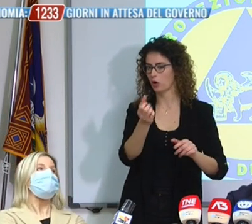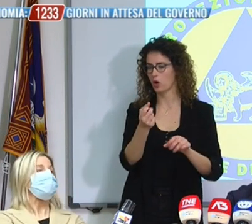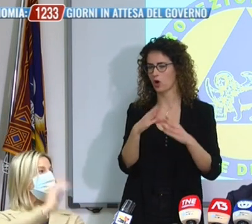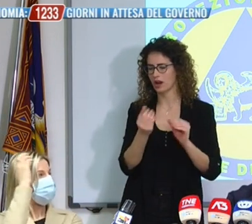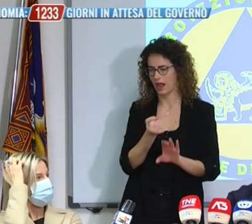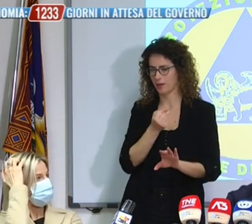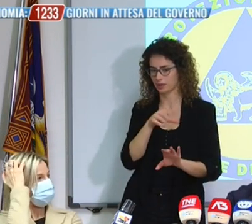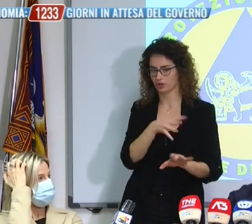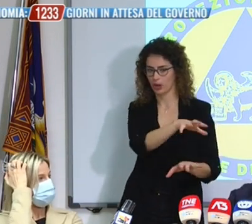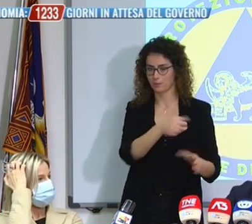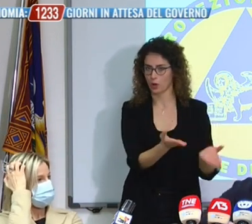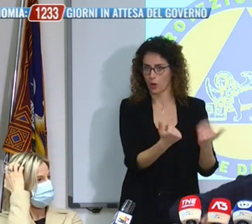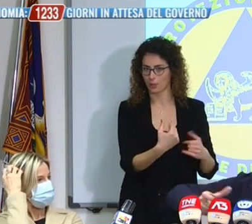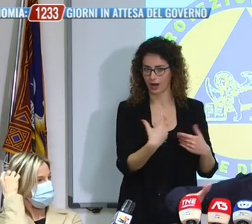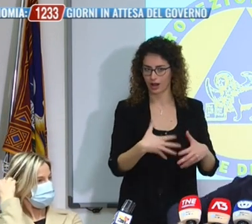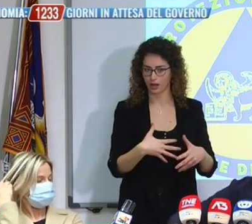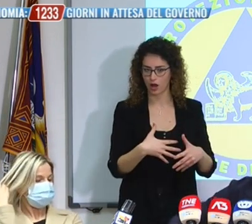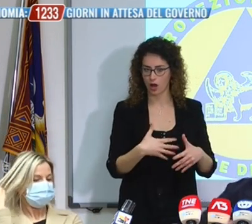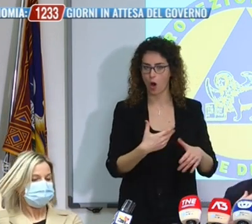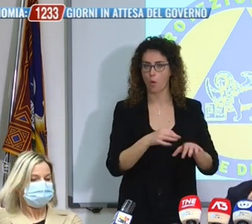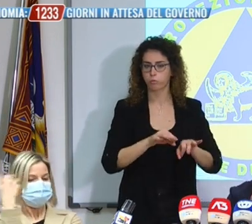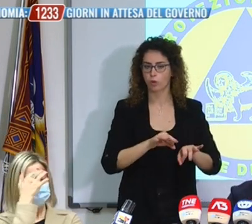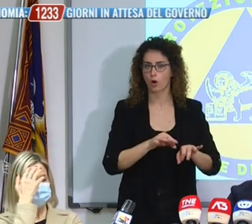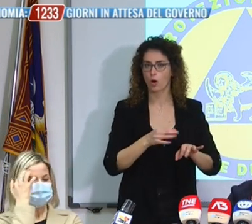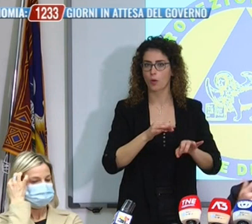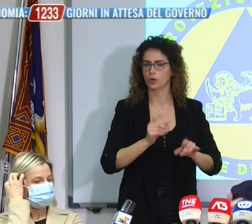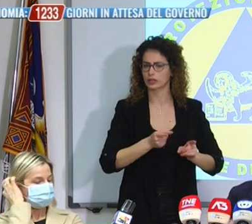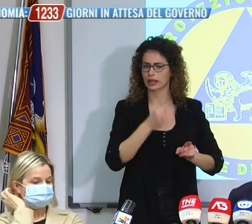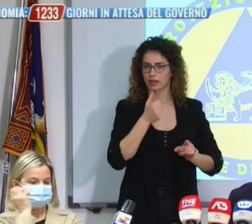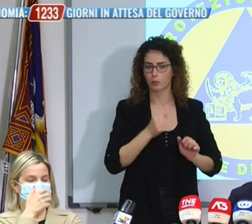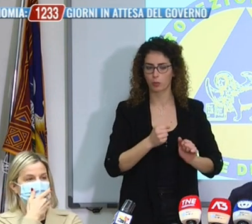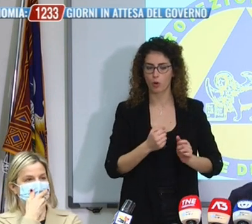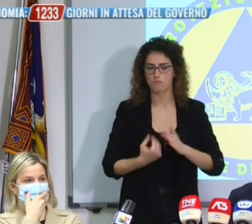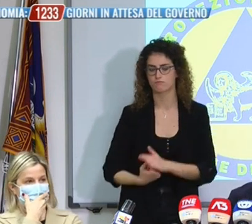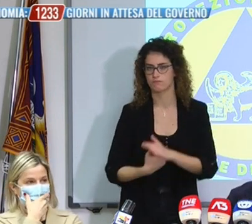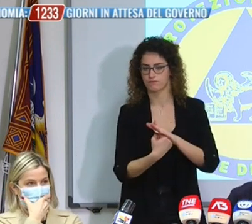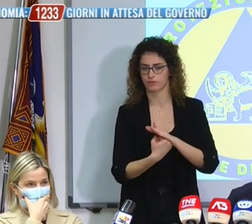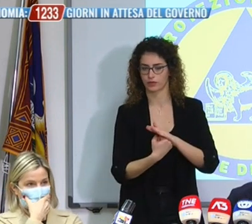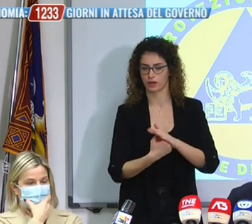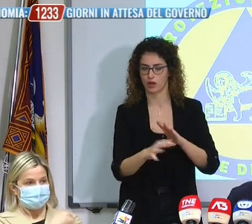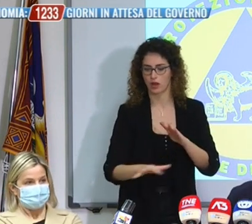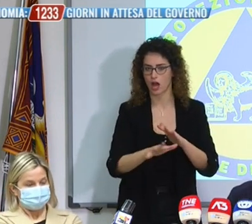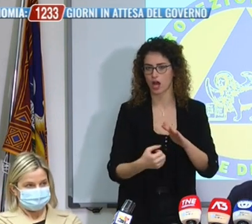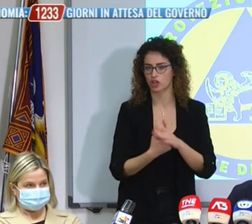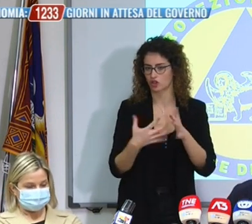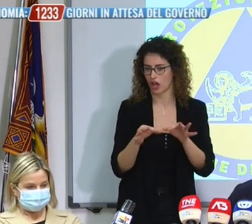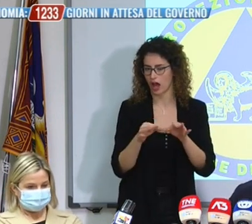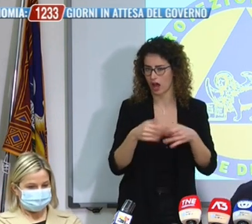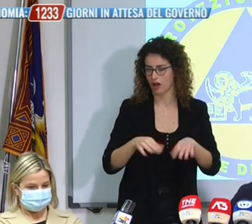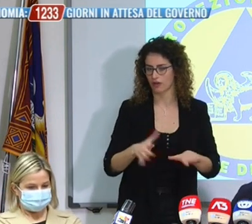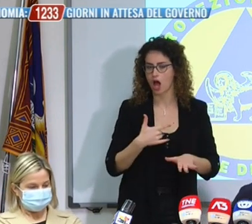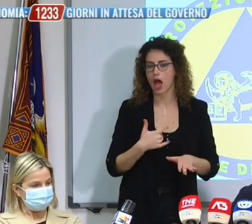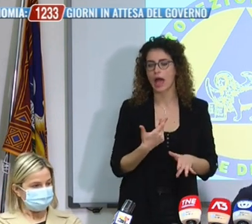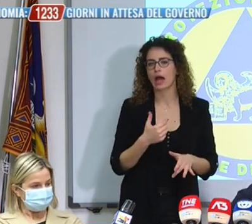Natale, pronti anche per o andare ancora in implemento, ma a quel punto, diciamo, il fattore limitante sarà il personale, sarà la disponibilità di team, ma